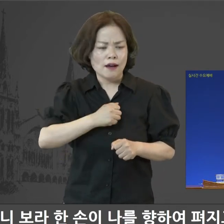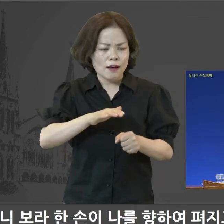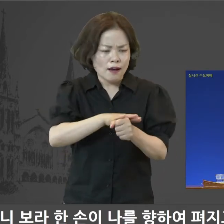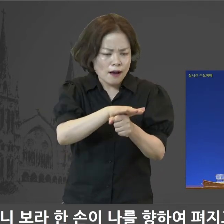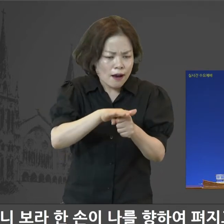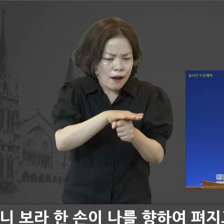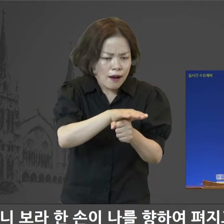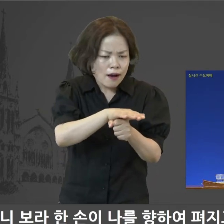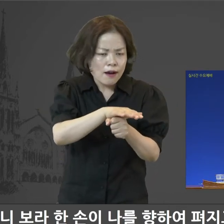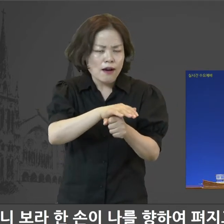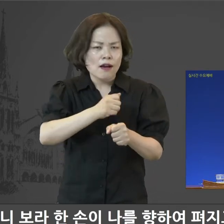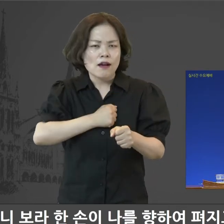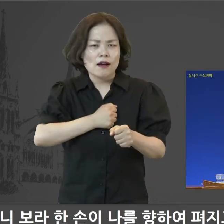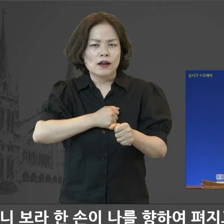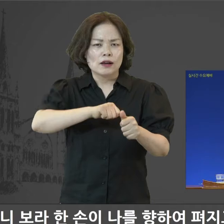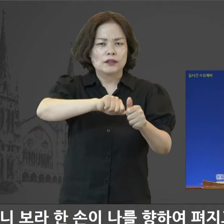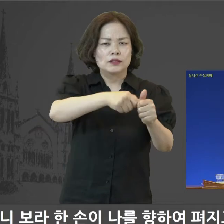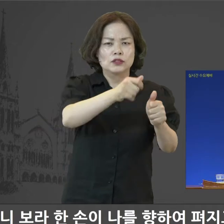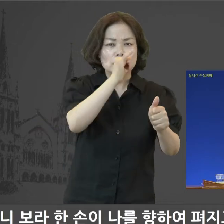말이 기록되었더라.